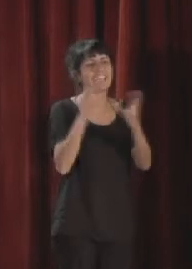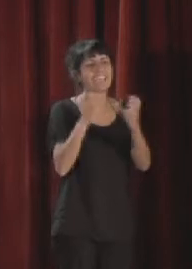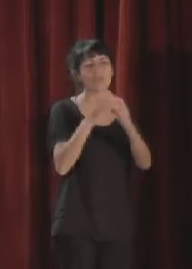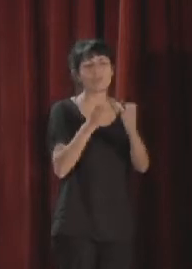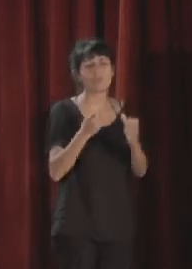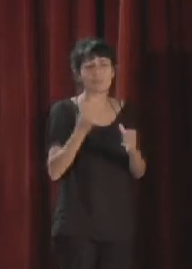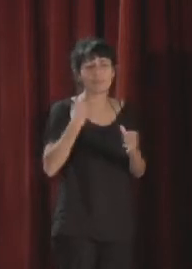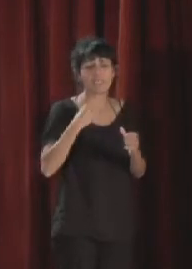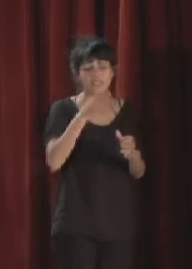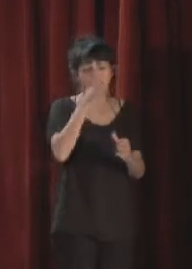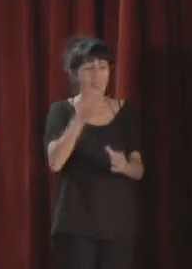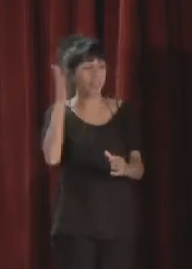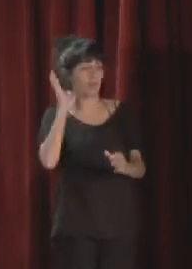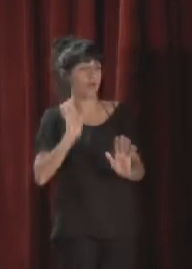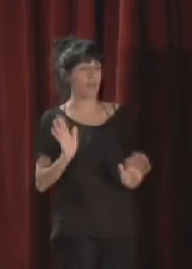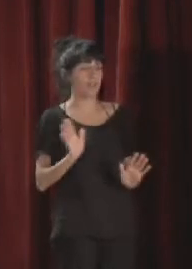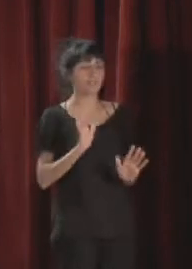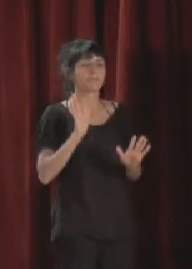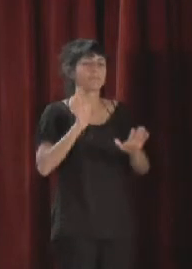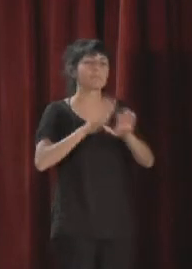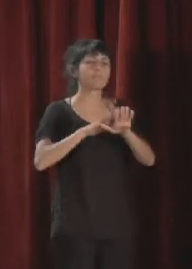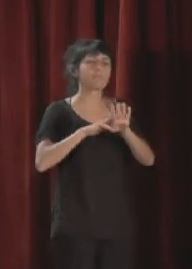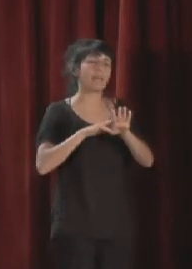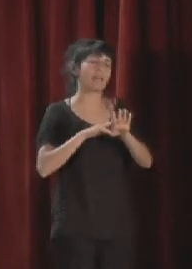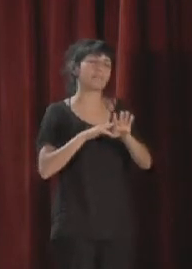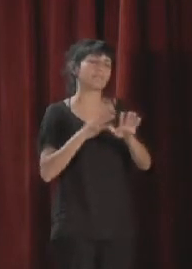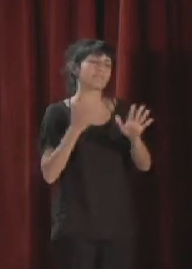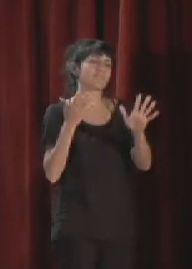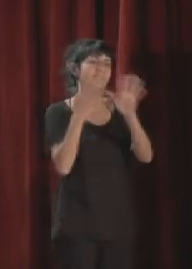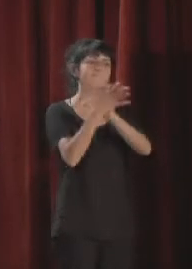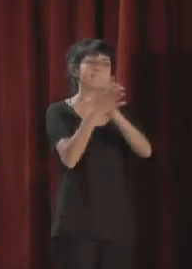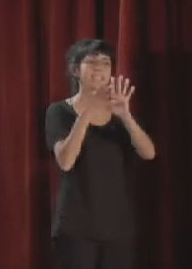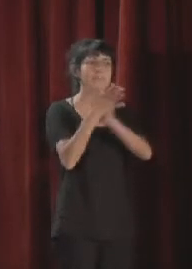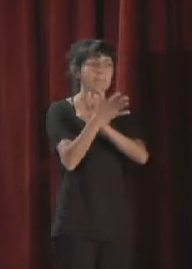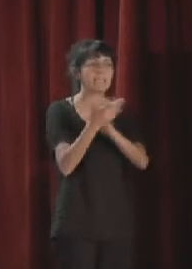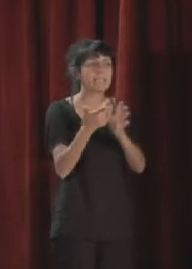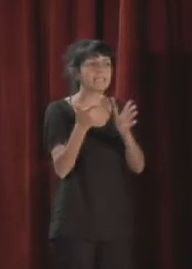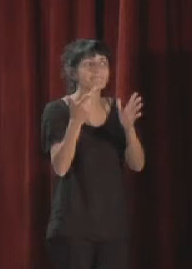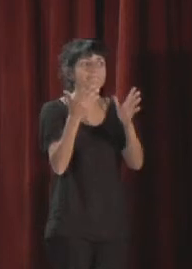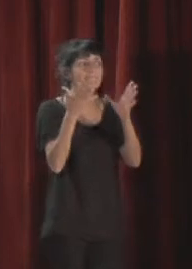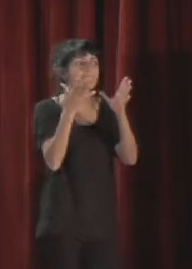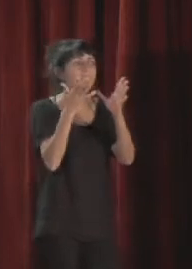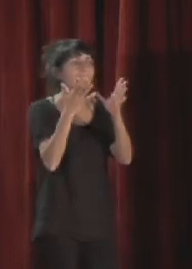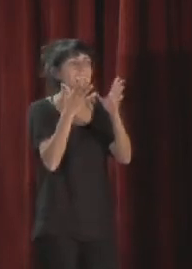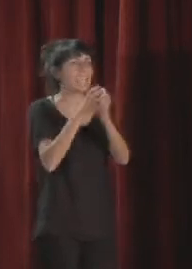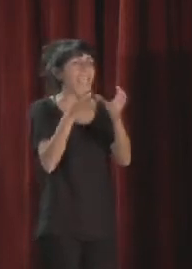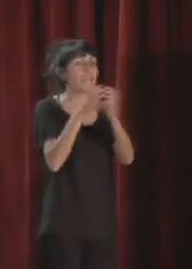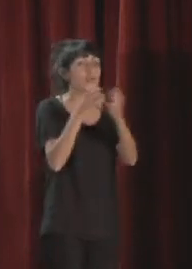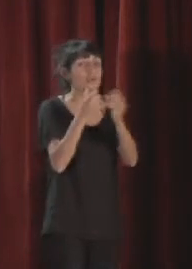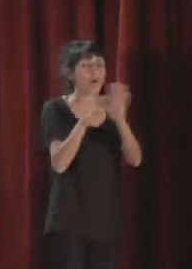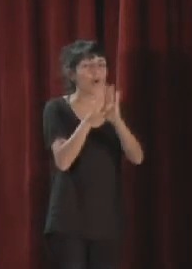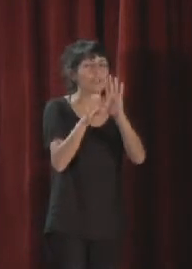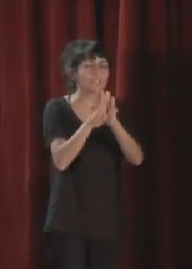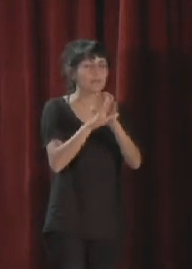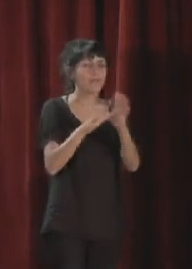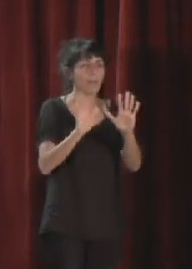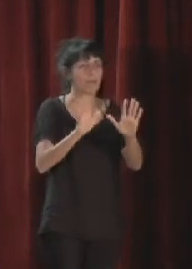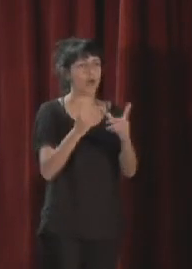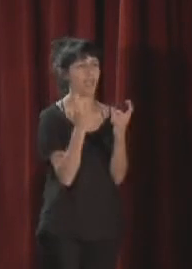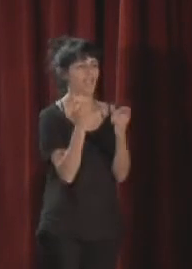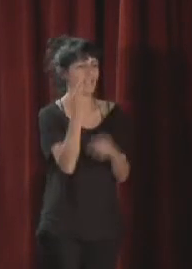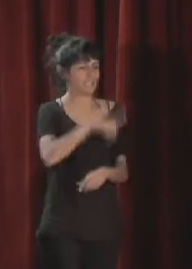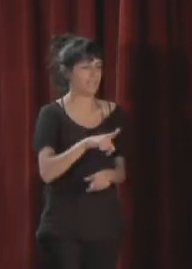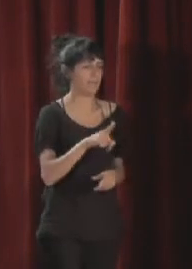praza é nosa, da cidadanía. E agora o que se trata é de levar esa ilusión ás institucións, para que dunha vez por